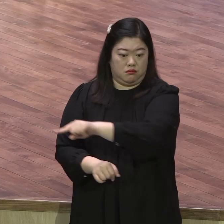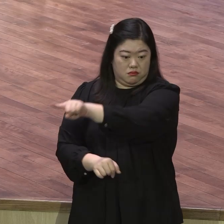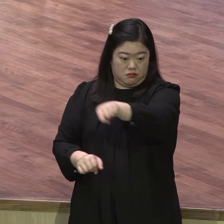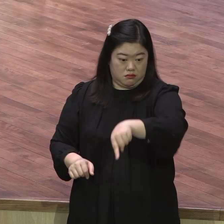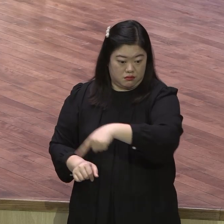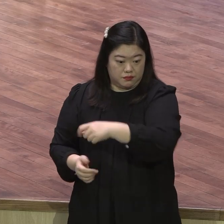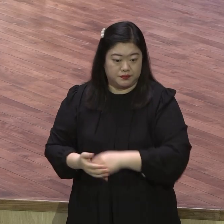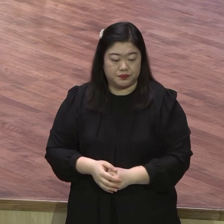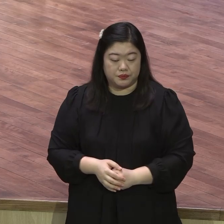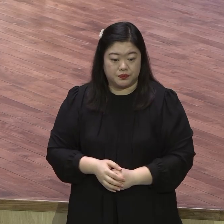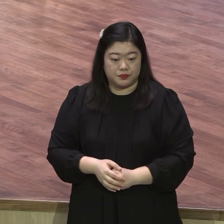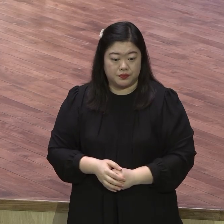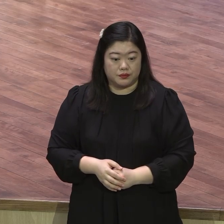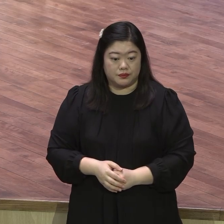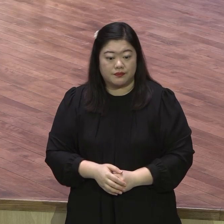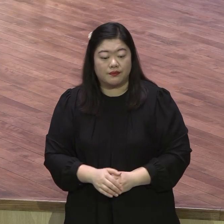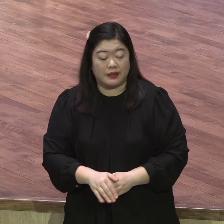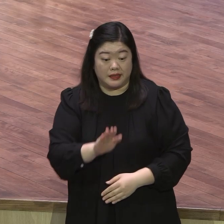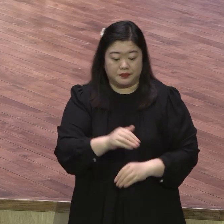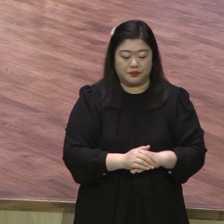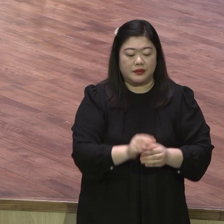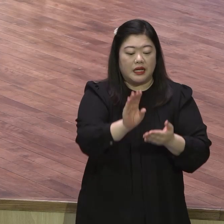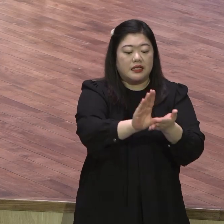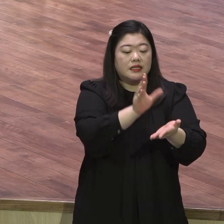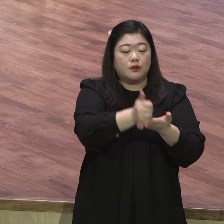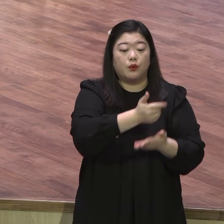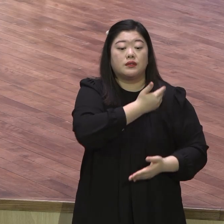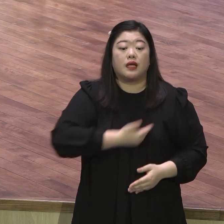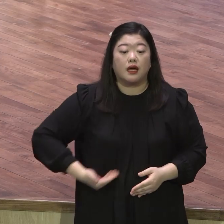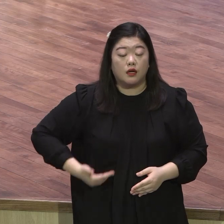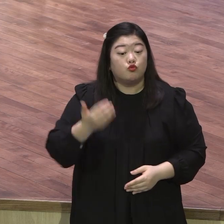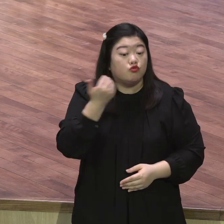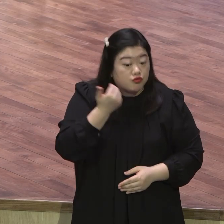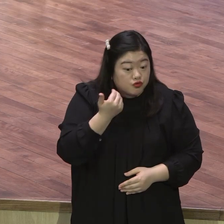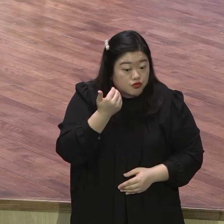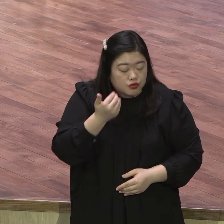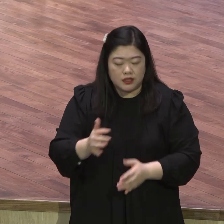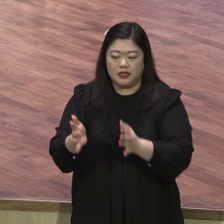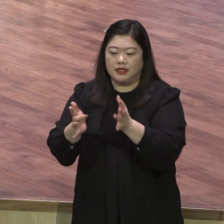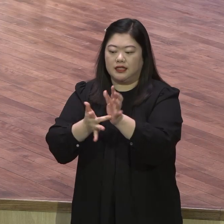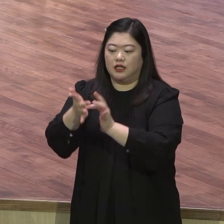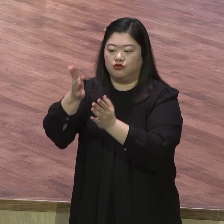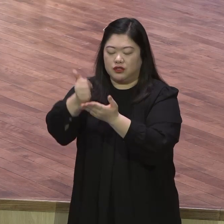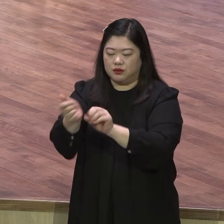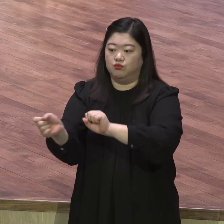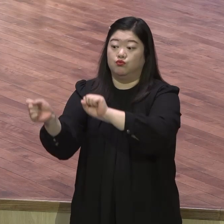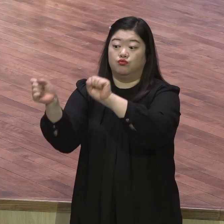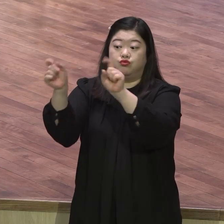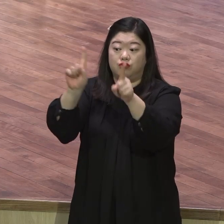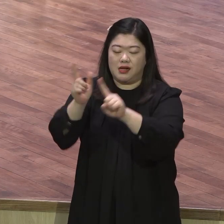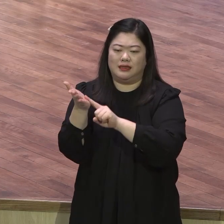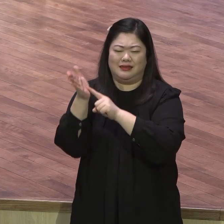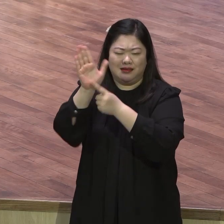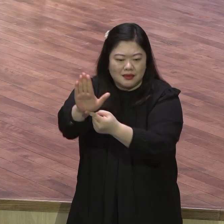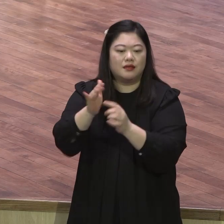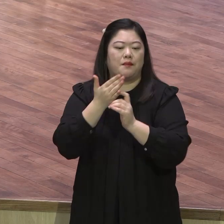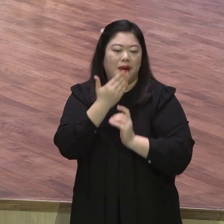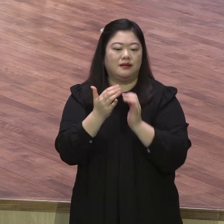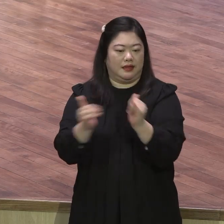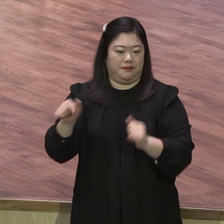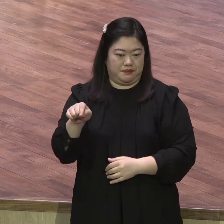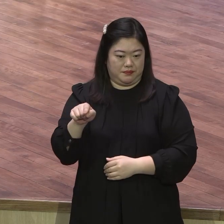부활을 말할 수 있는 사람 영생을 말할 수 있는 사람 그걸 뽑은 겁니다. 사도들이 한 설교